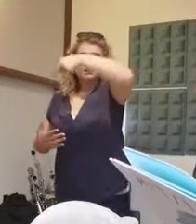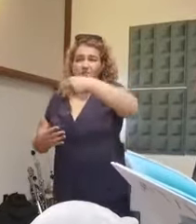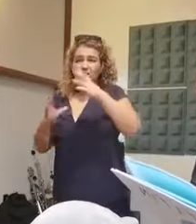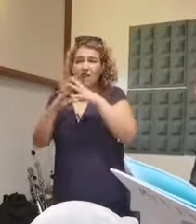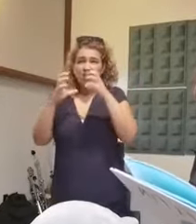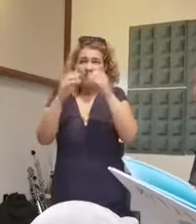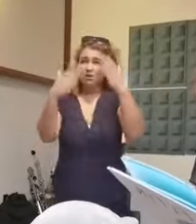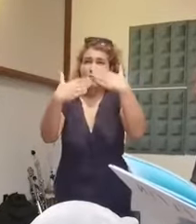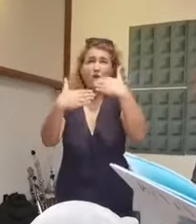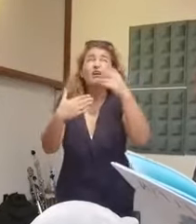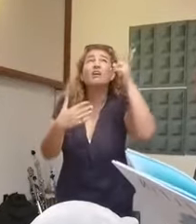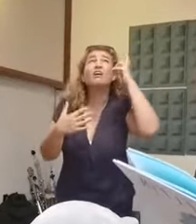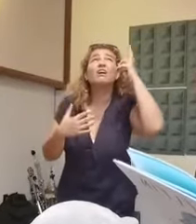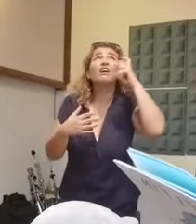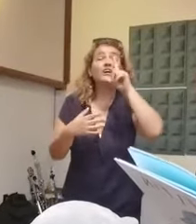a las gaviotas cantar.